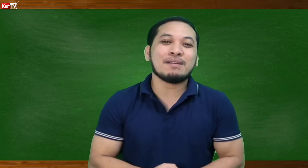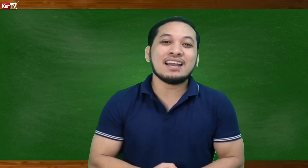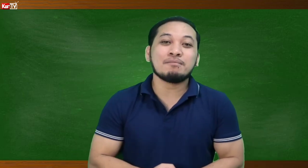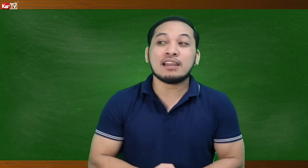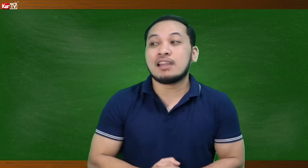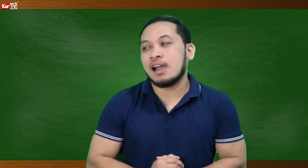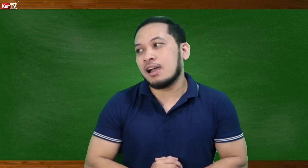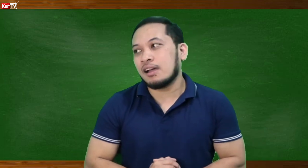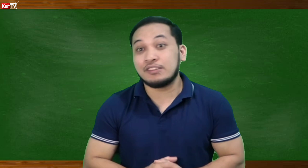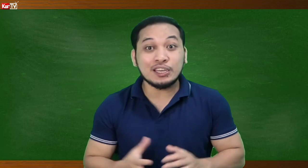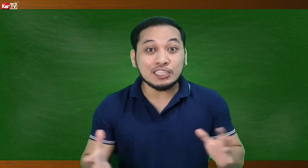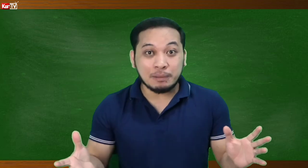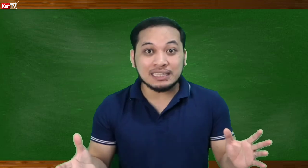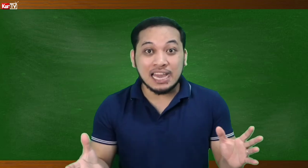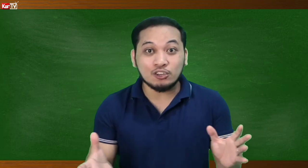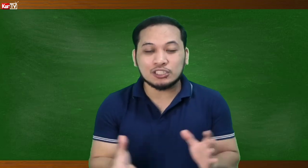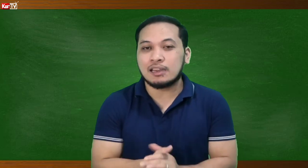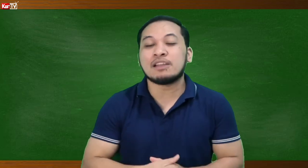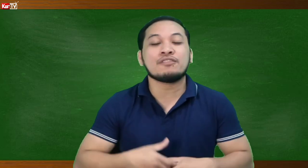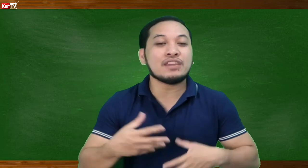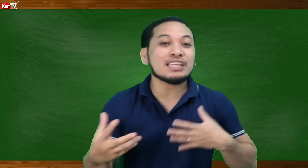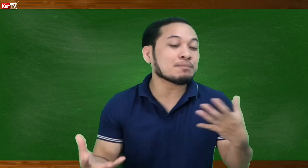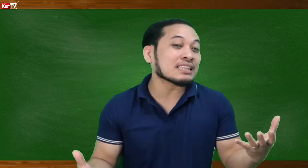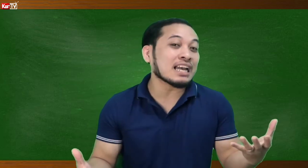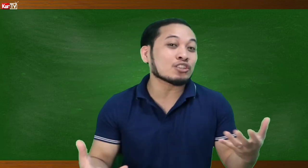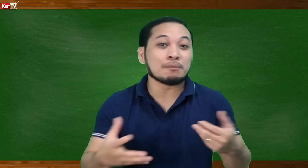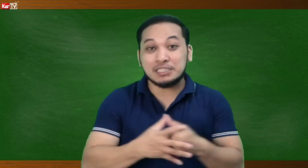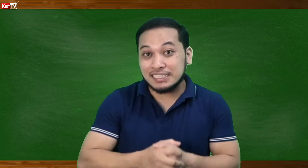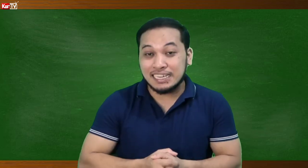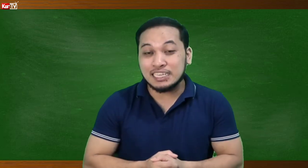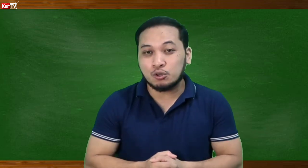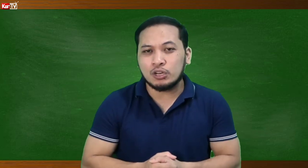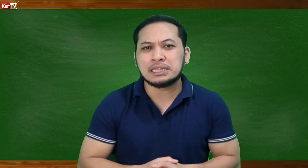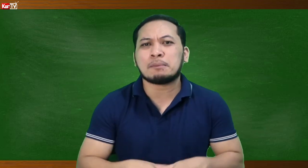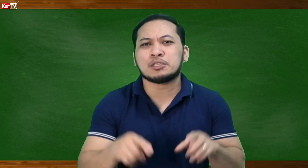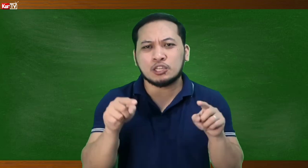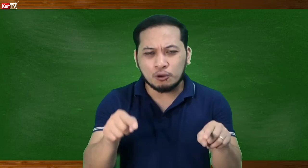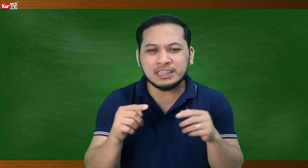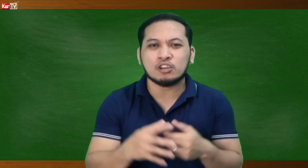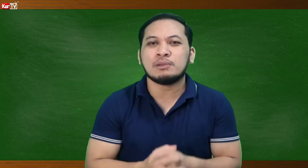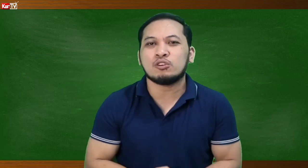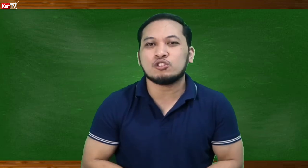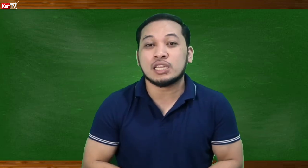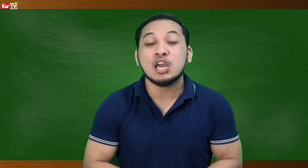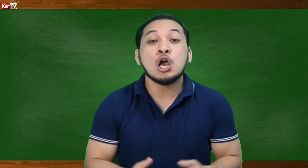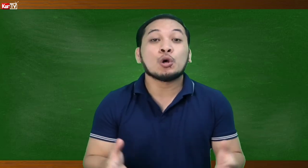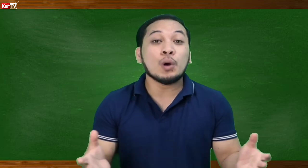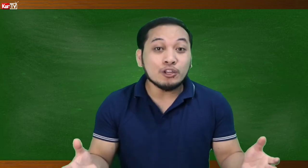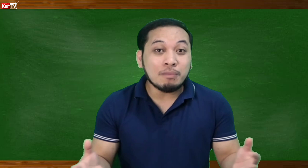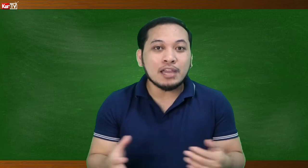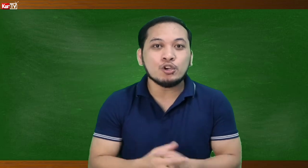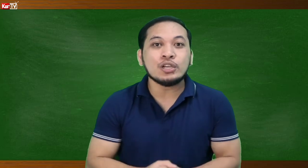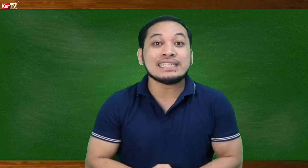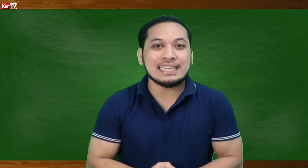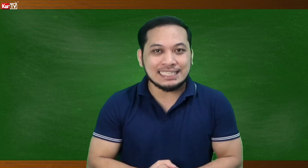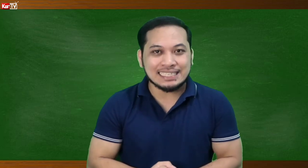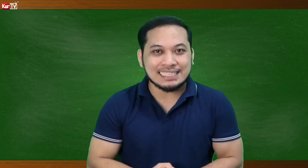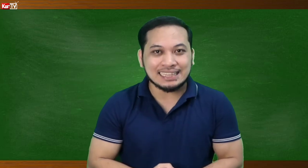naman, mag-fingerspell tayo. Mag-fingerspell tayo, tapos isisenyas ko ulit, tapos i-comment down below nyo dyan kung ano ba yung isinenyas natin